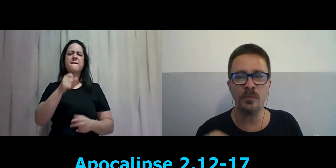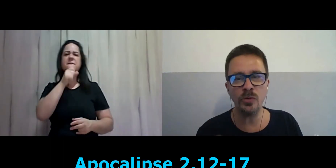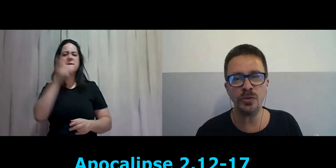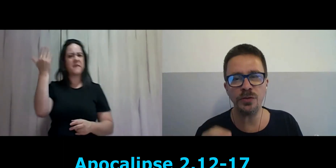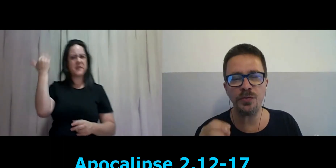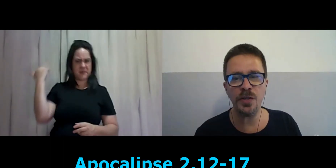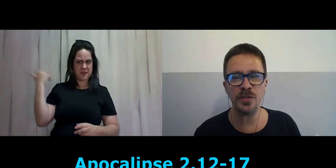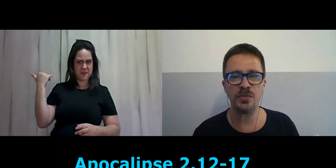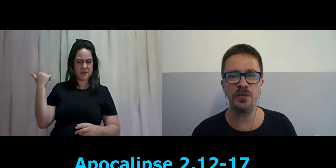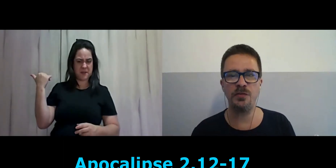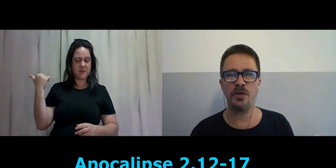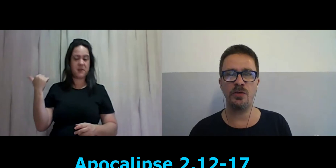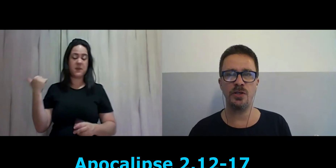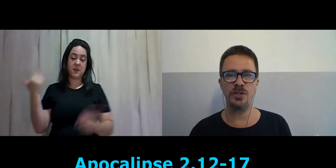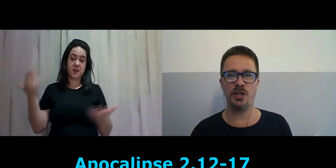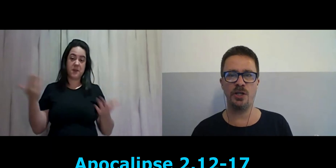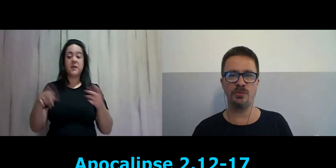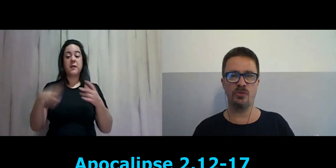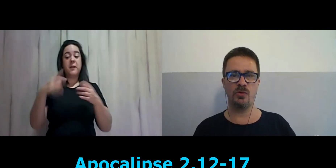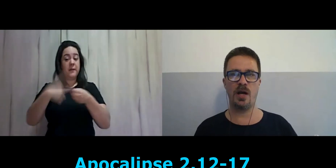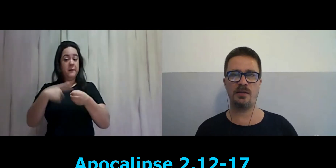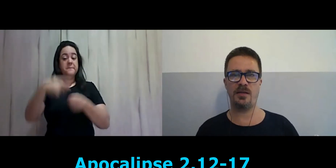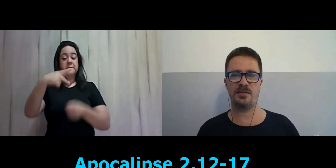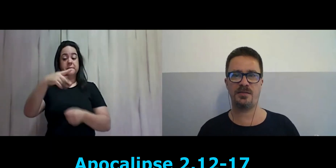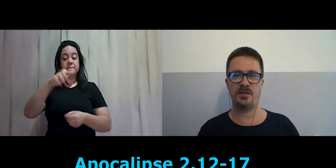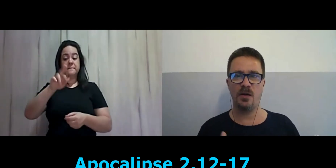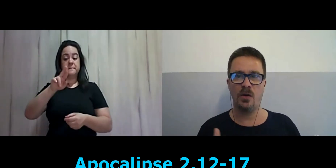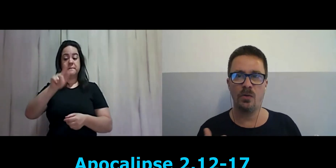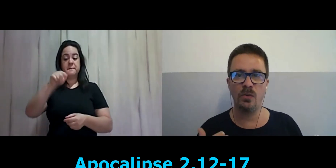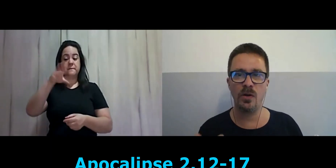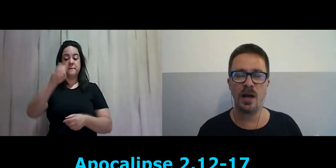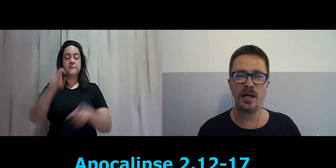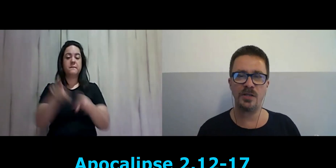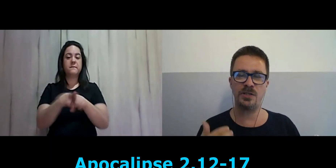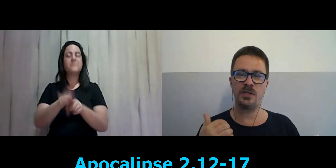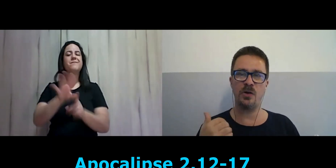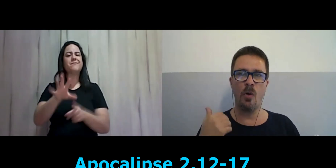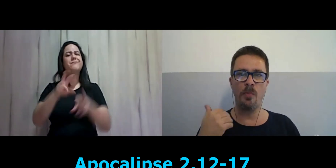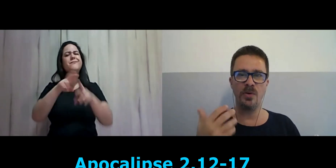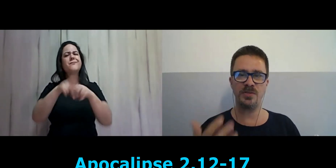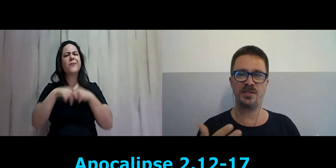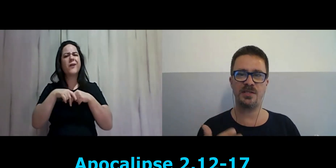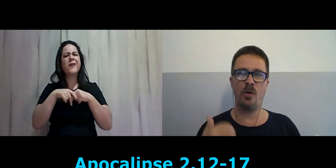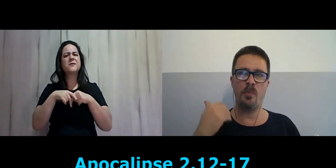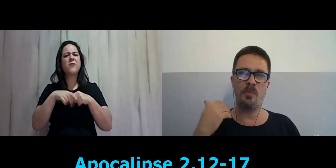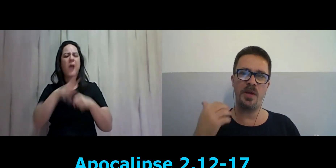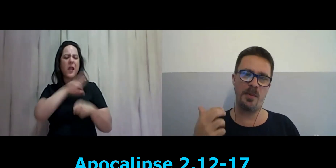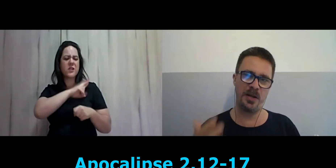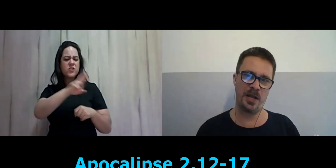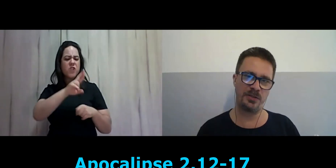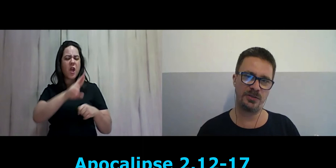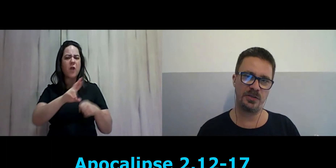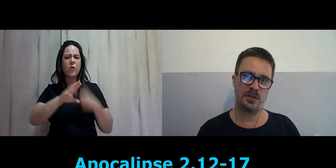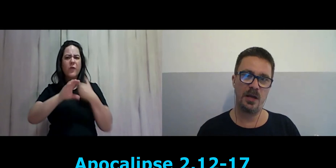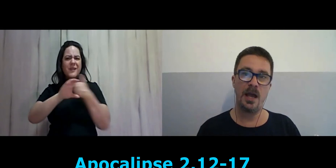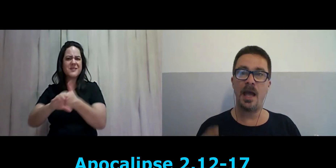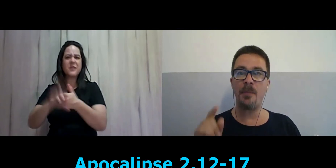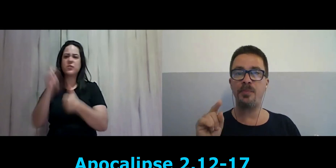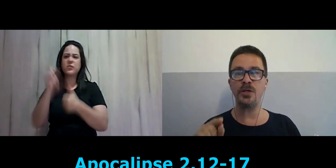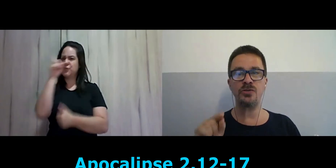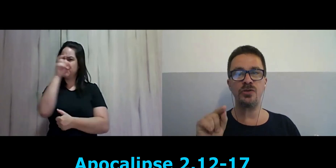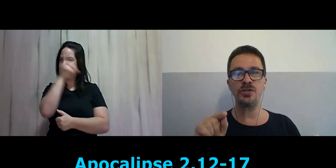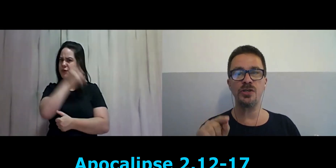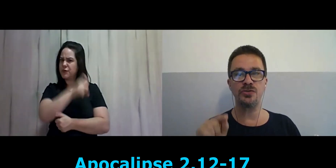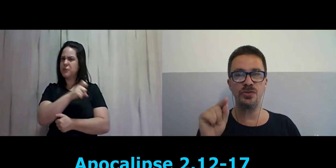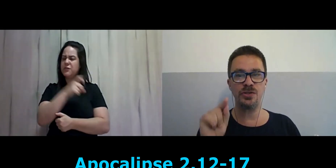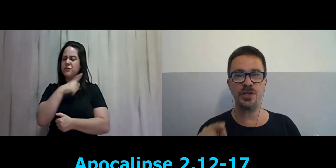Portanto, era muito difícil viver o cristianismo num lugar desse, um lugar de oposição permanente. É